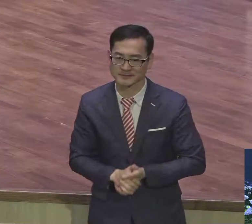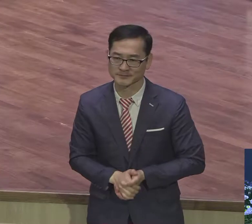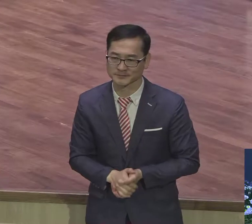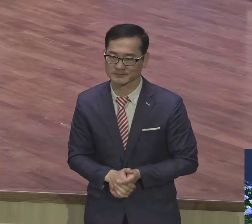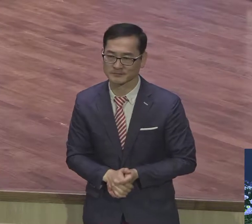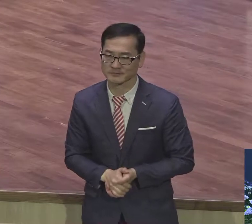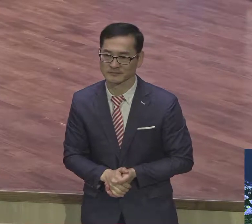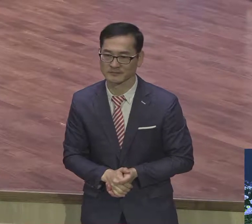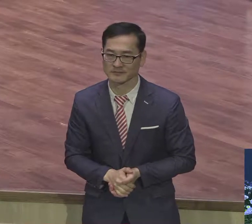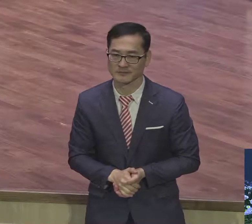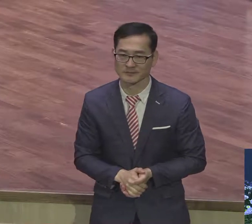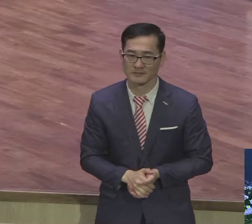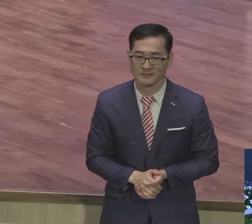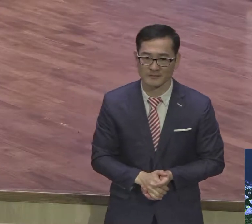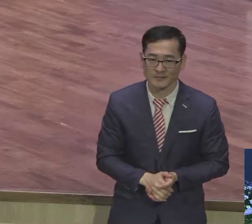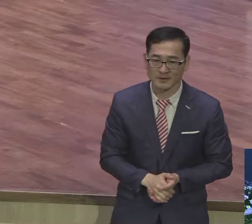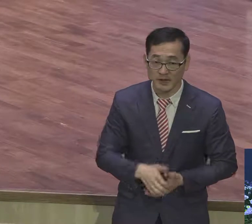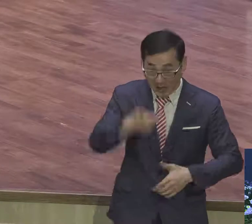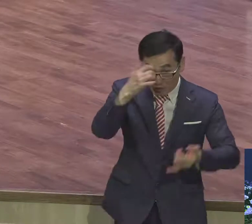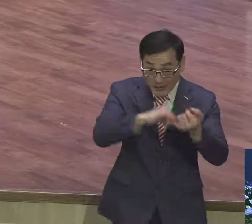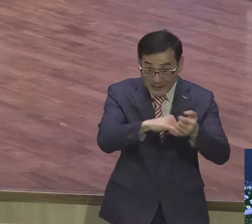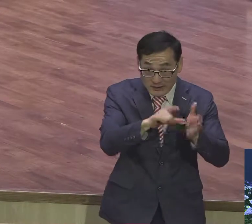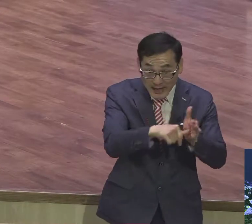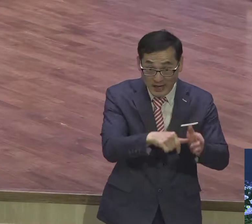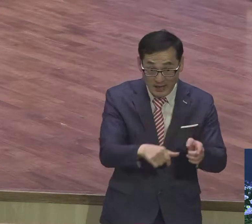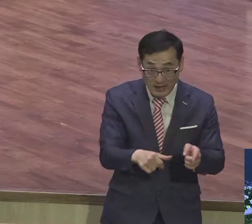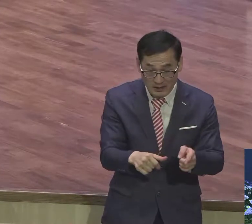구약 모르는 사람들은 그냥 먹어 먹어라